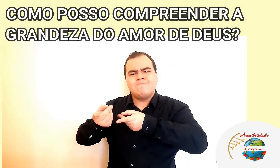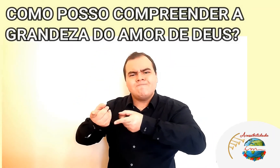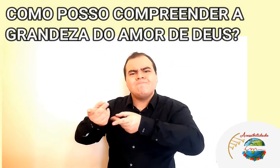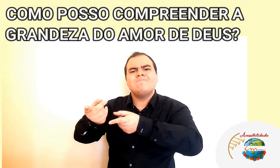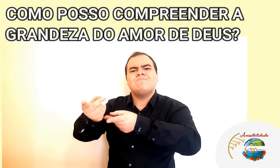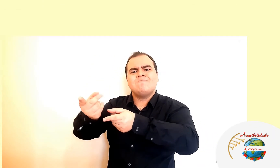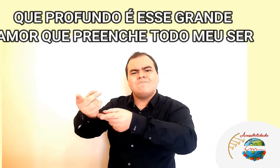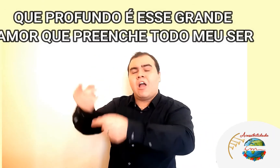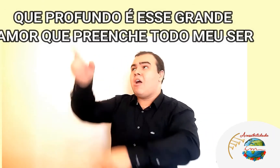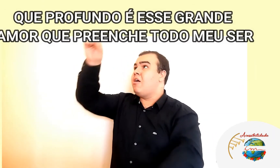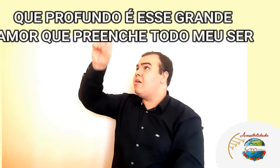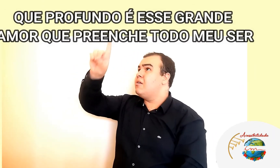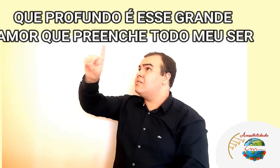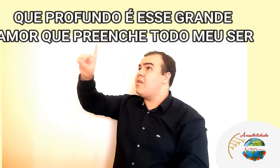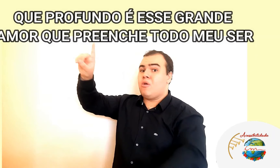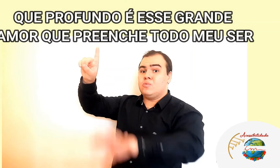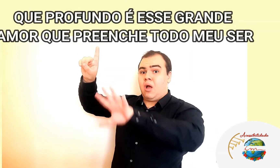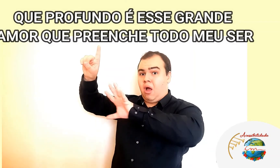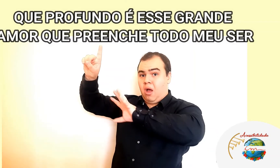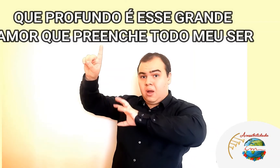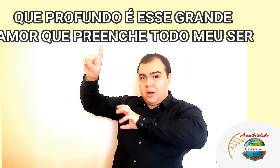Deus? Que profundo